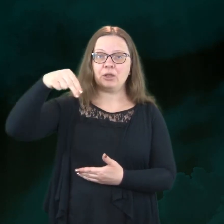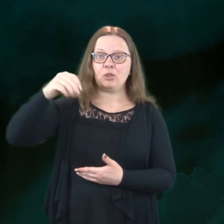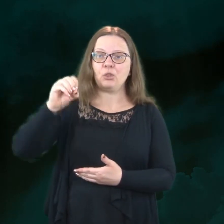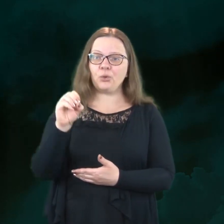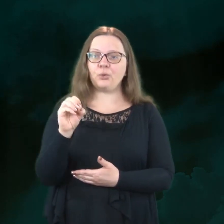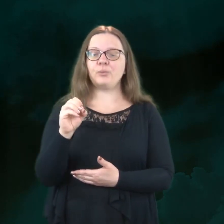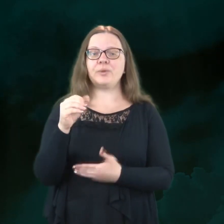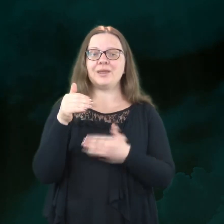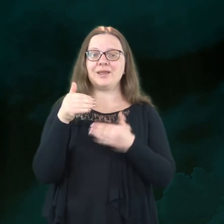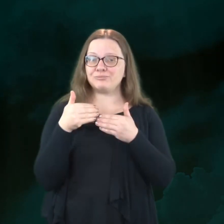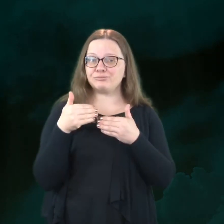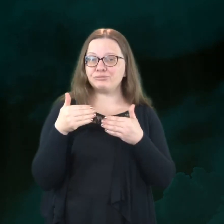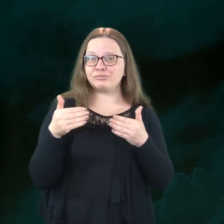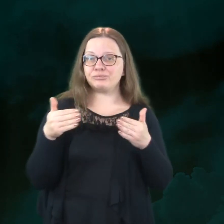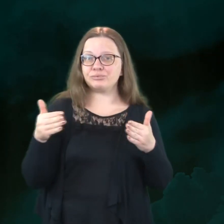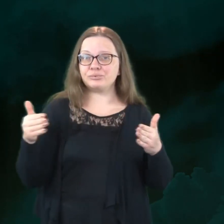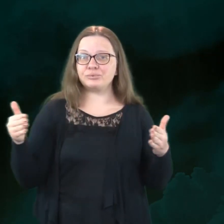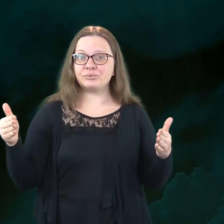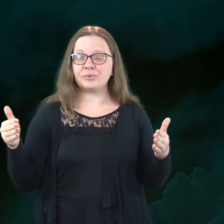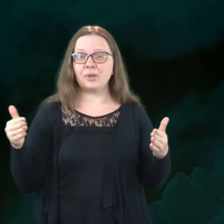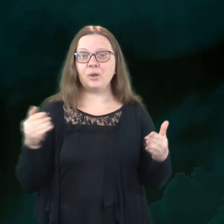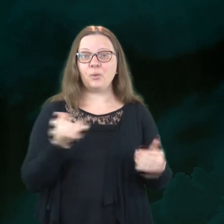o império, né,